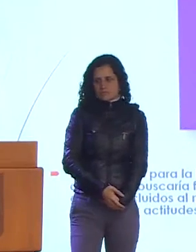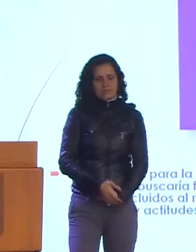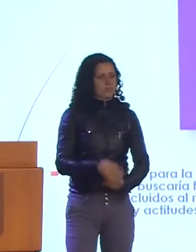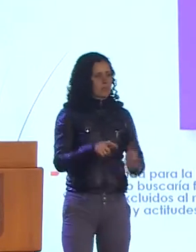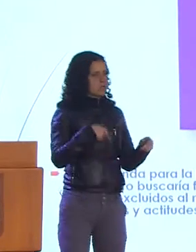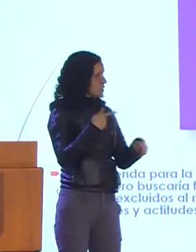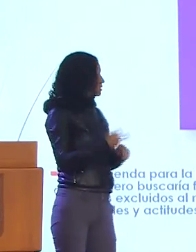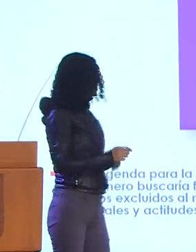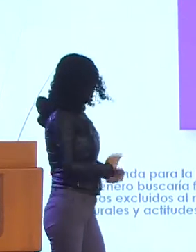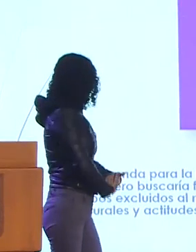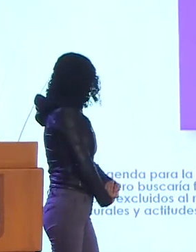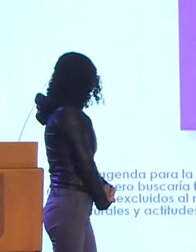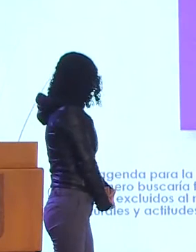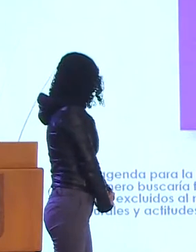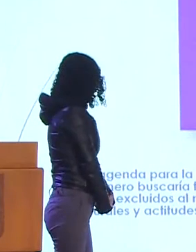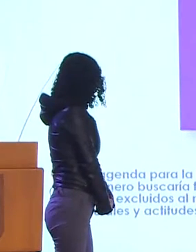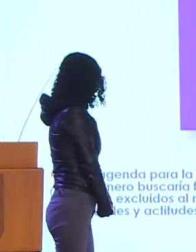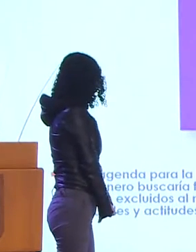Siguiente.